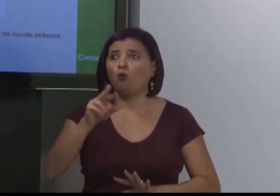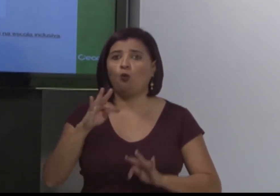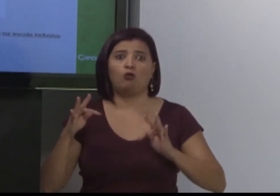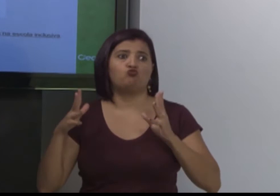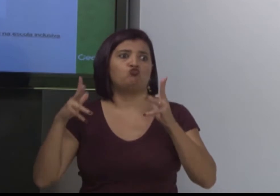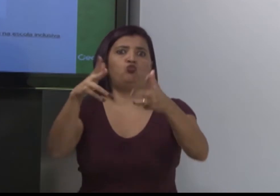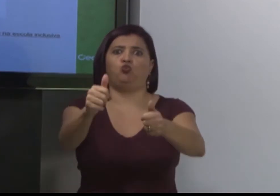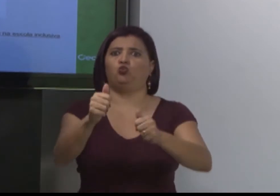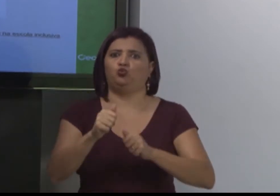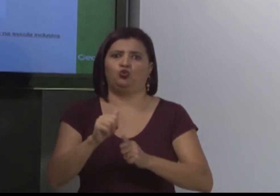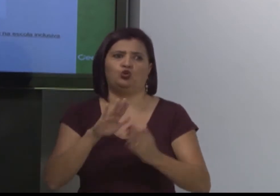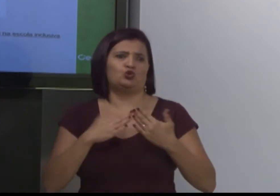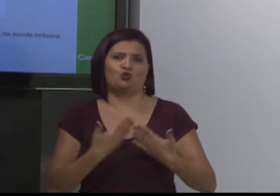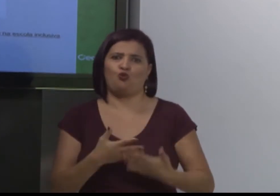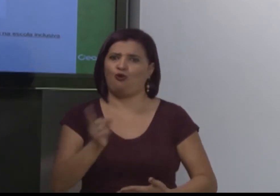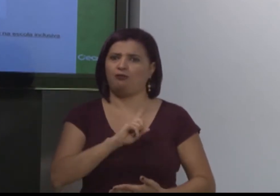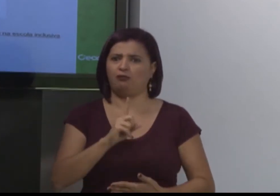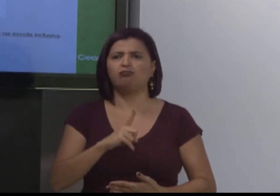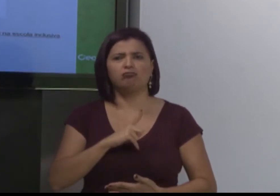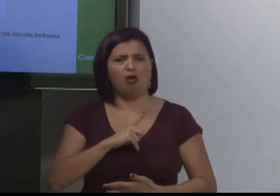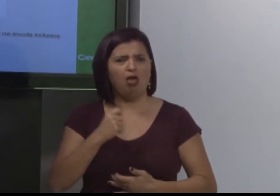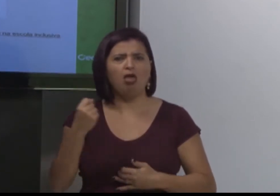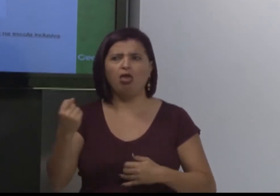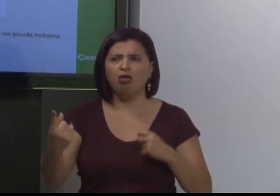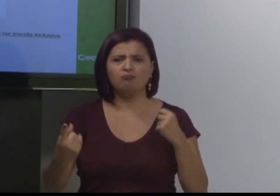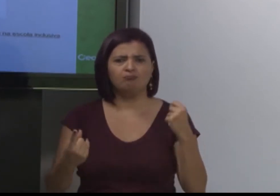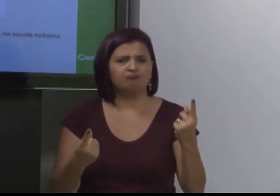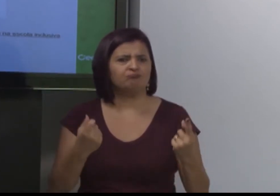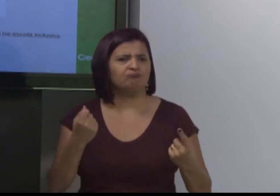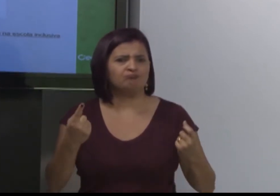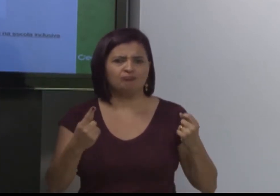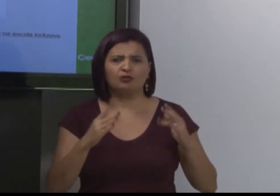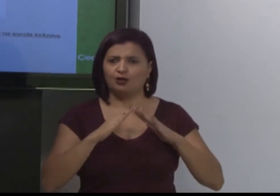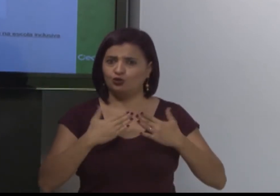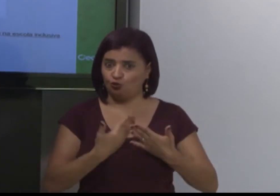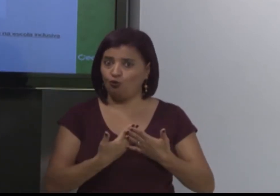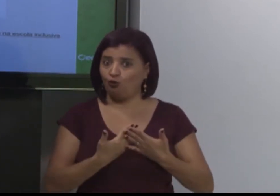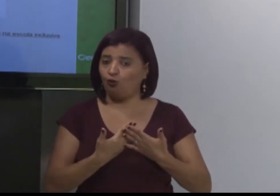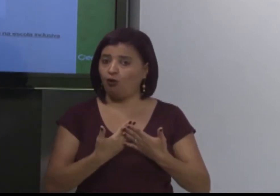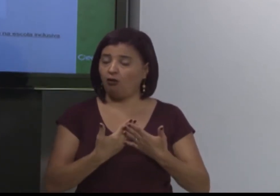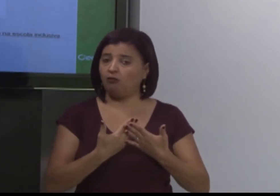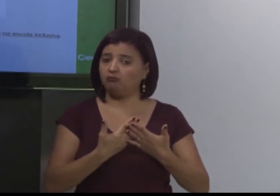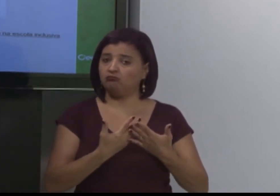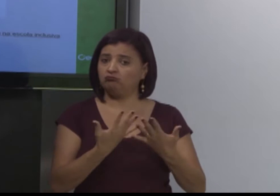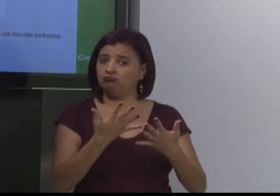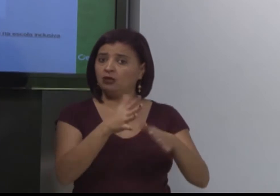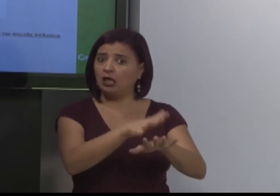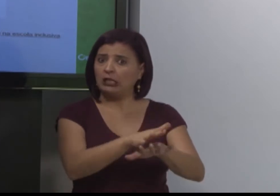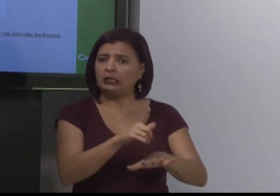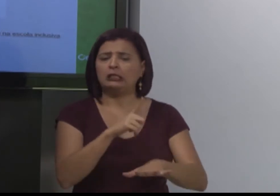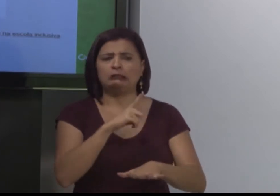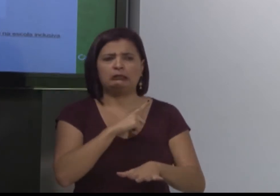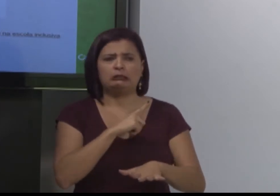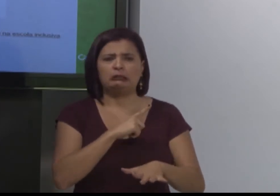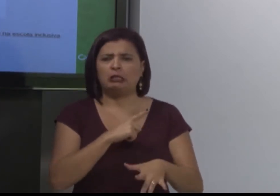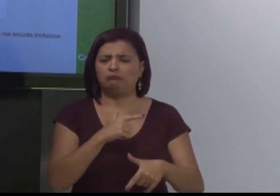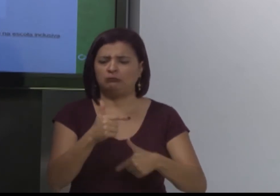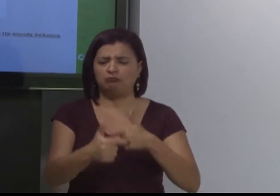mas não em todas. Existem algumas escolas inclusivas que desenvolvem um trabalho de qualidade,